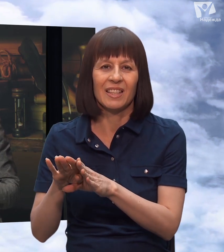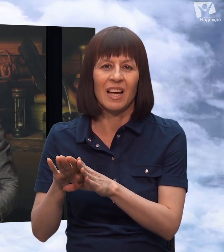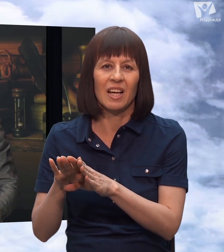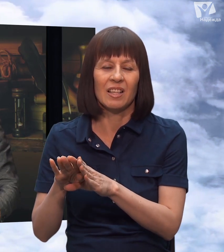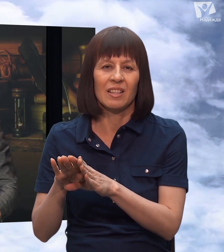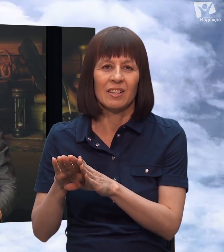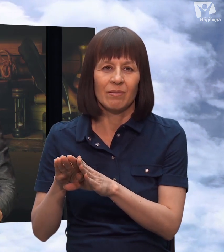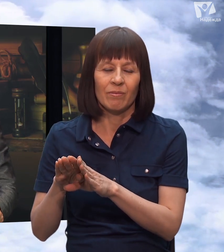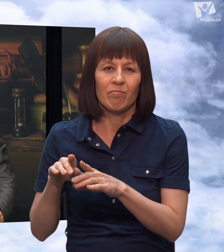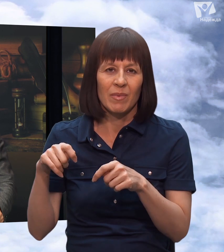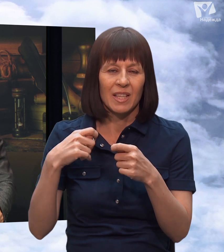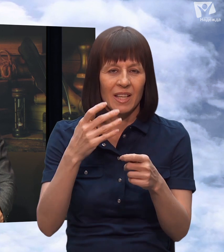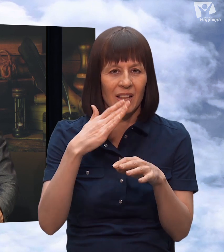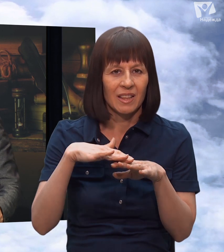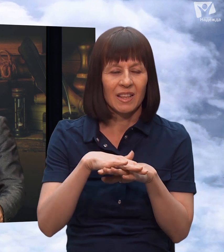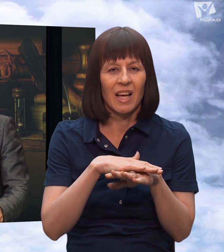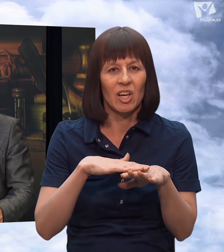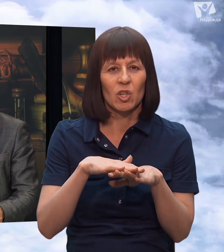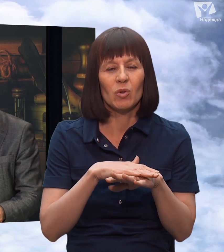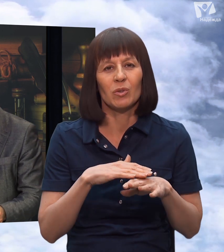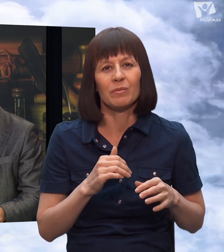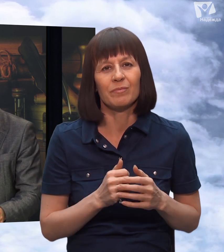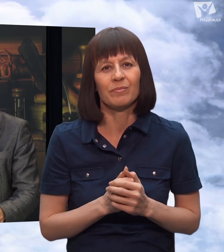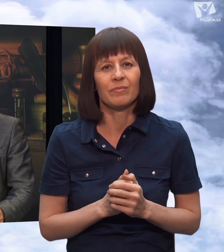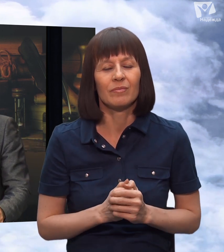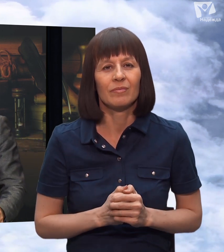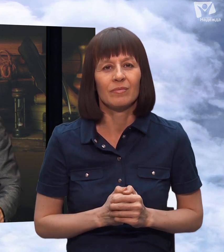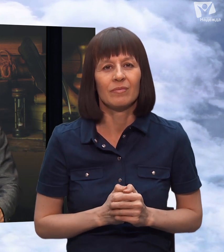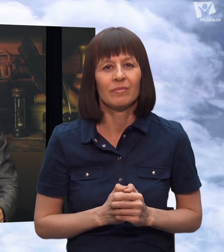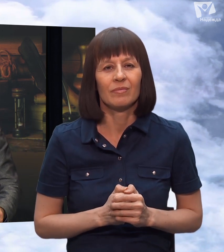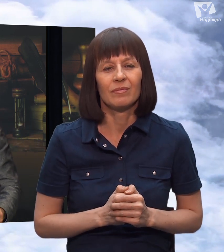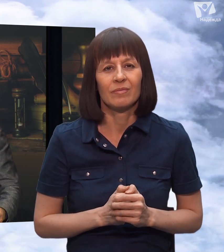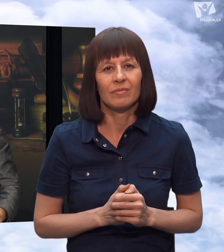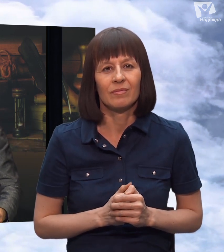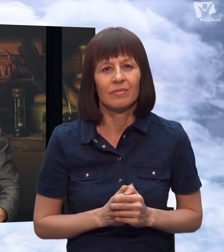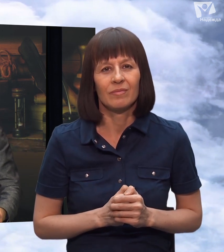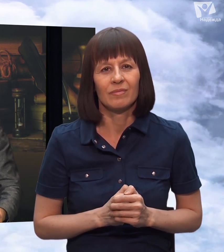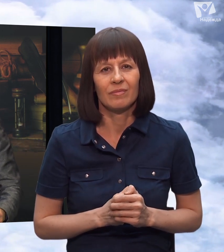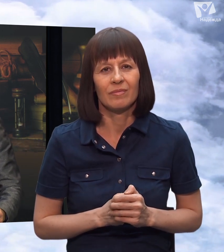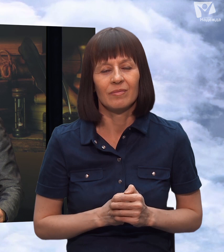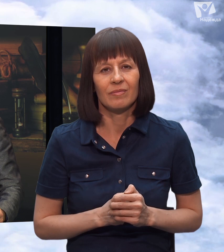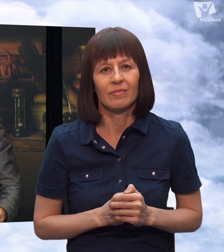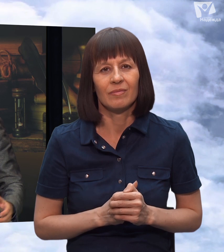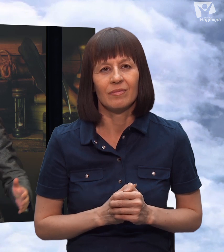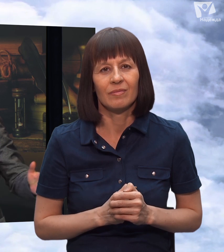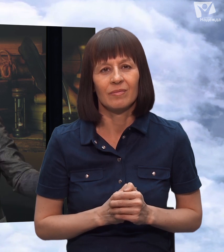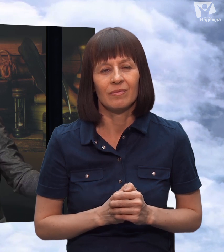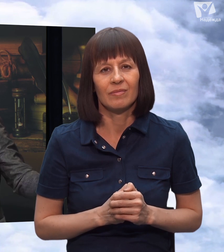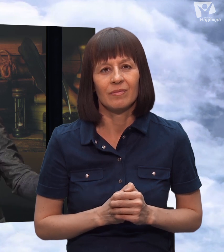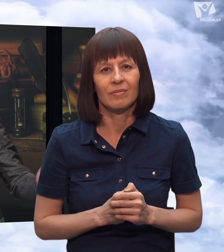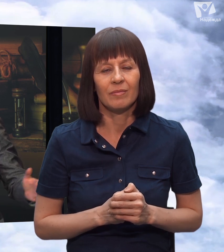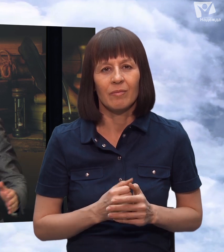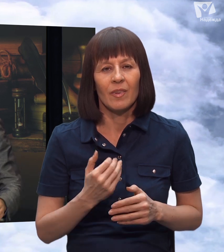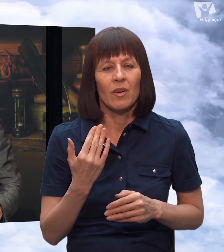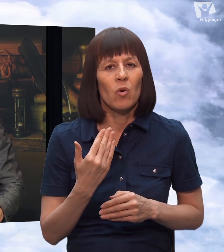еще сразу после того как народ пришел в эту обетованную землю и нет